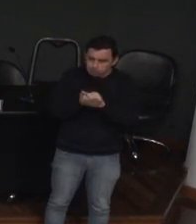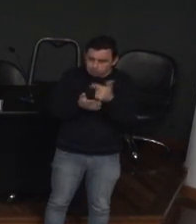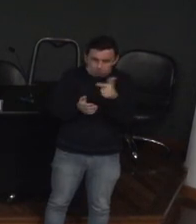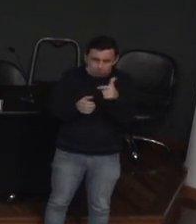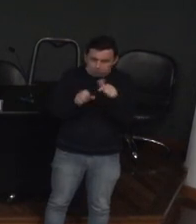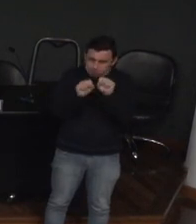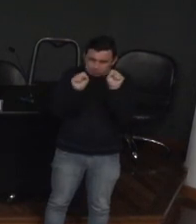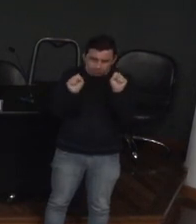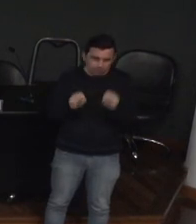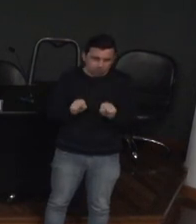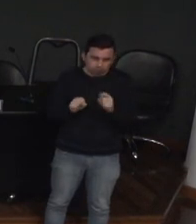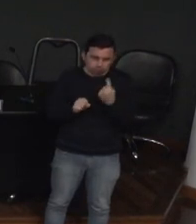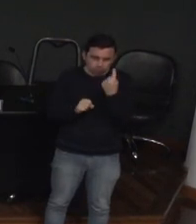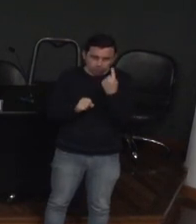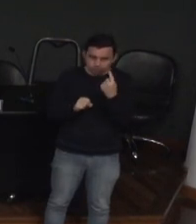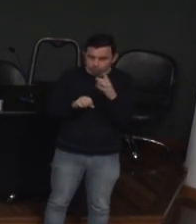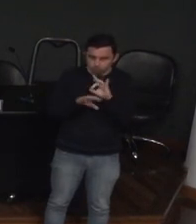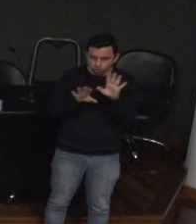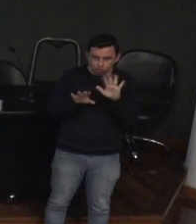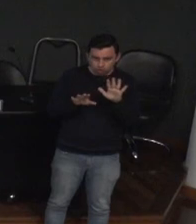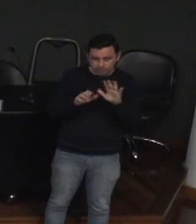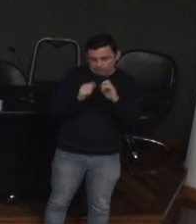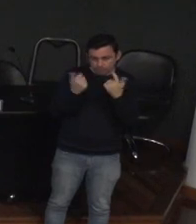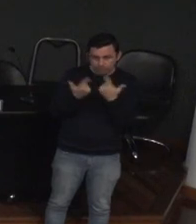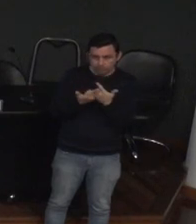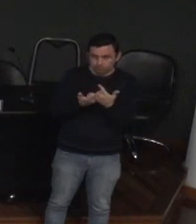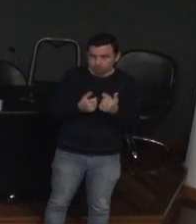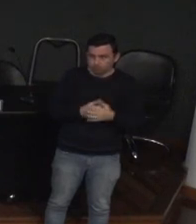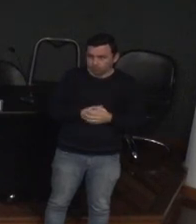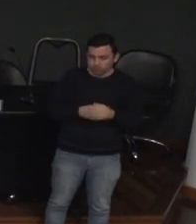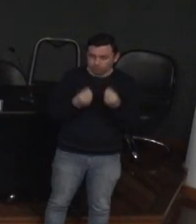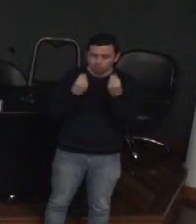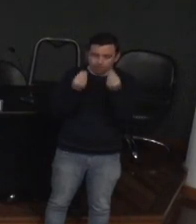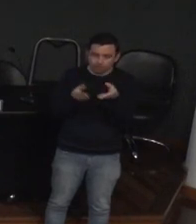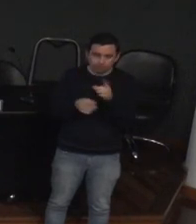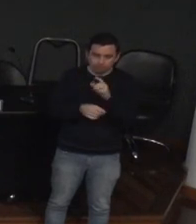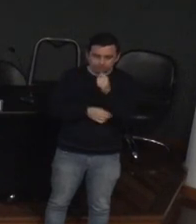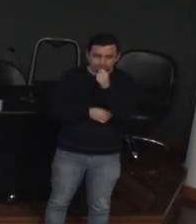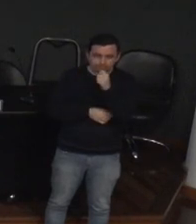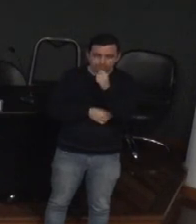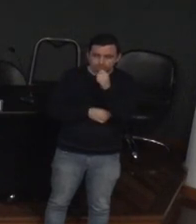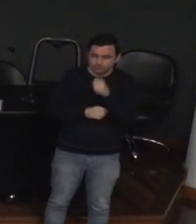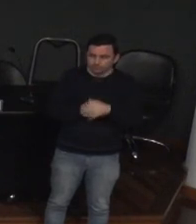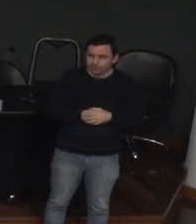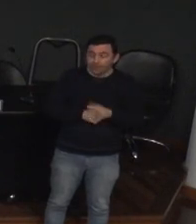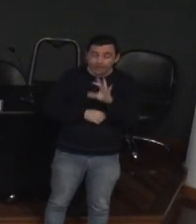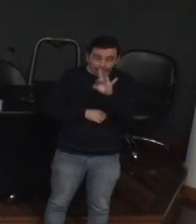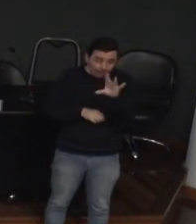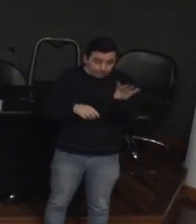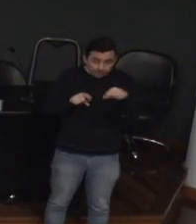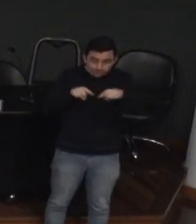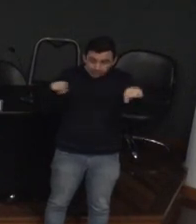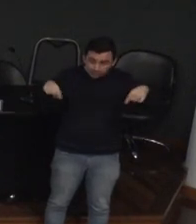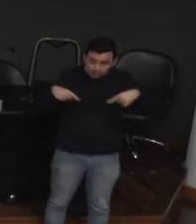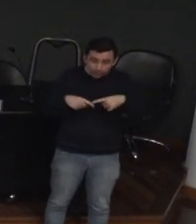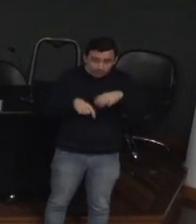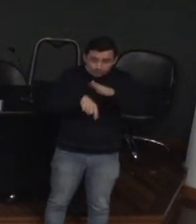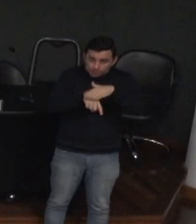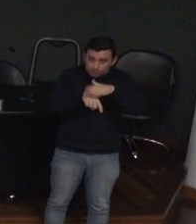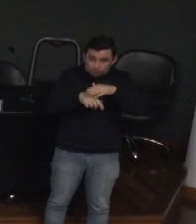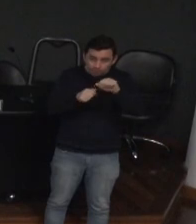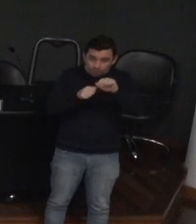sistema único, a não ser o sistema que é fornecido pela Assembleia, pelo que não é mais fornecido, ou seja, cada gabinete faz o